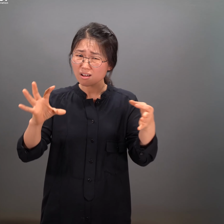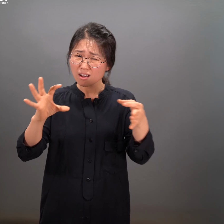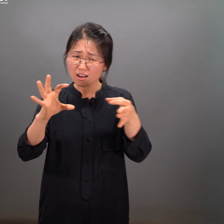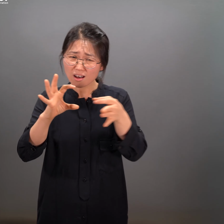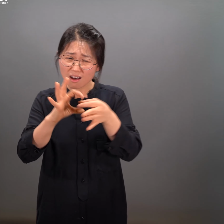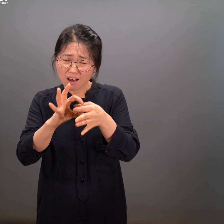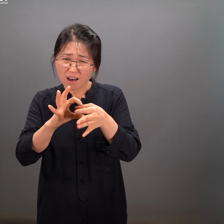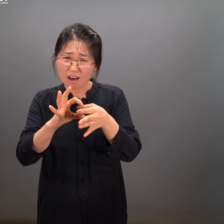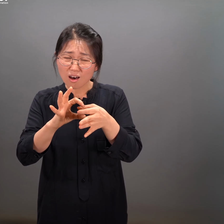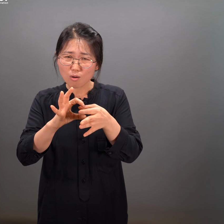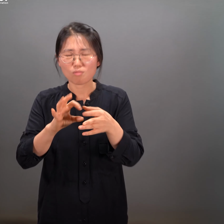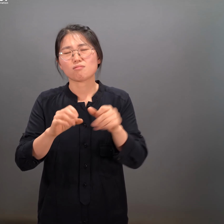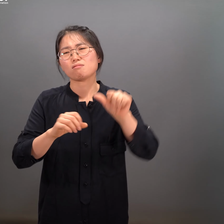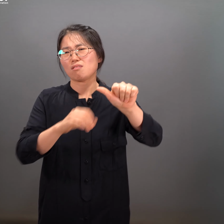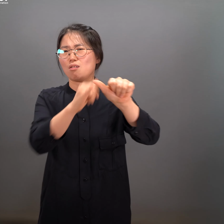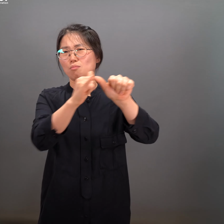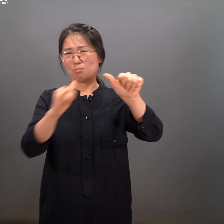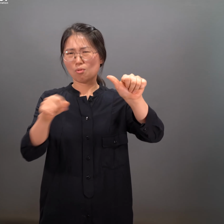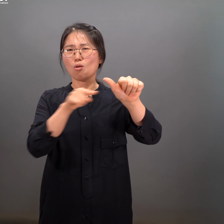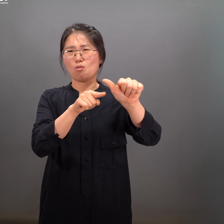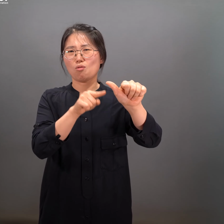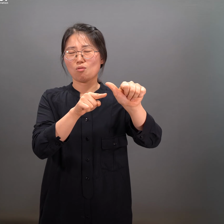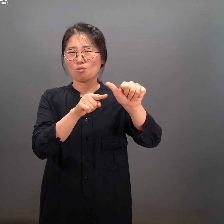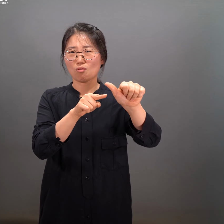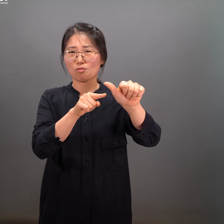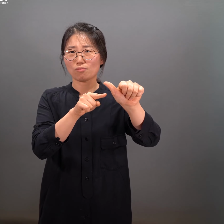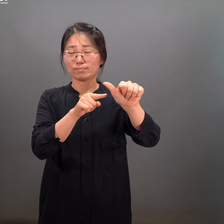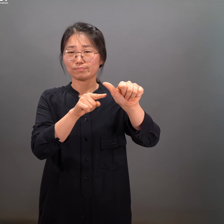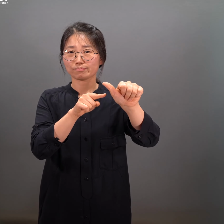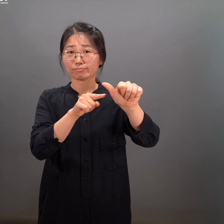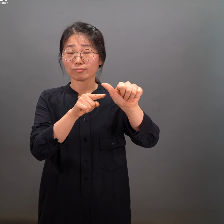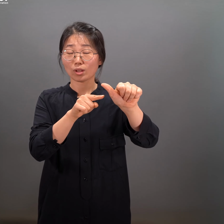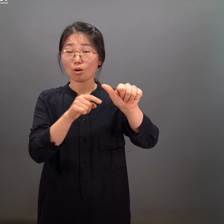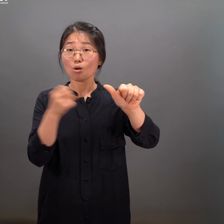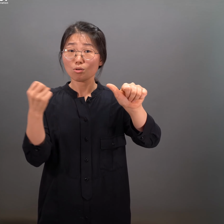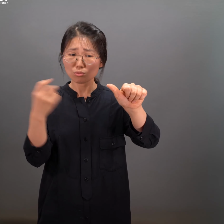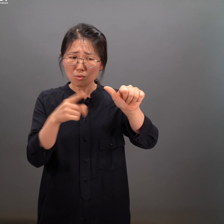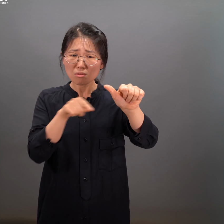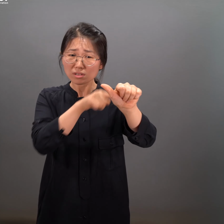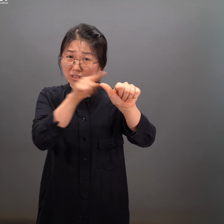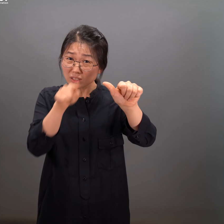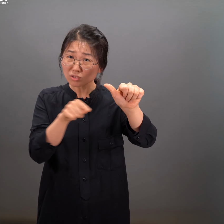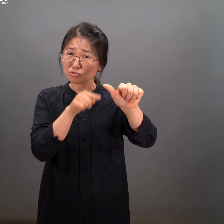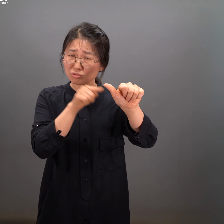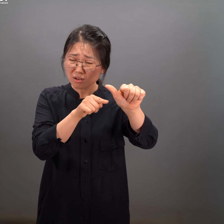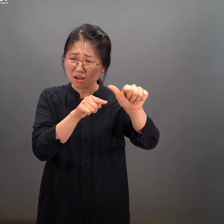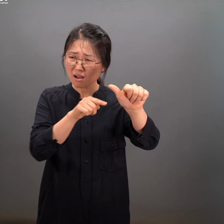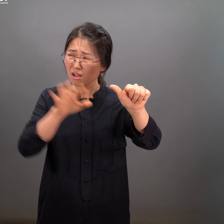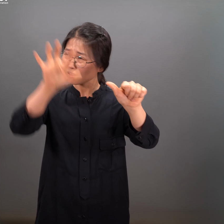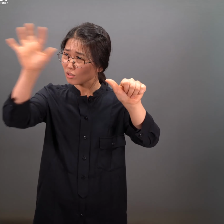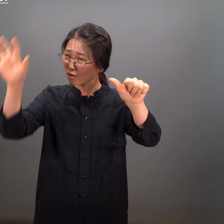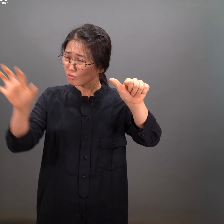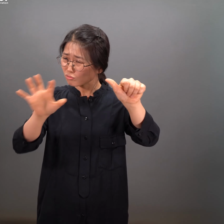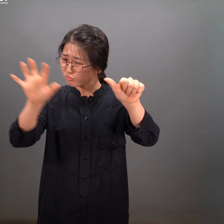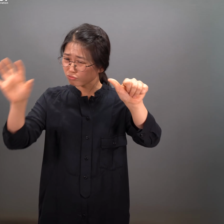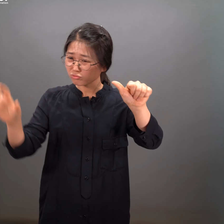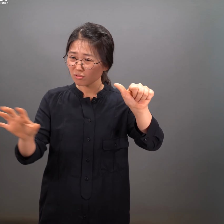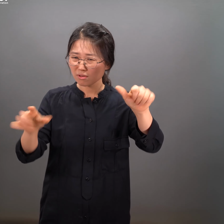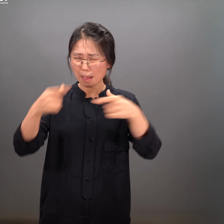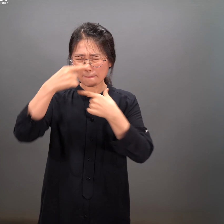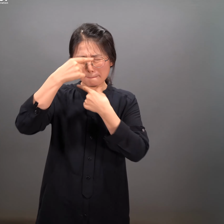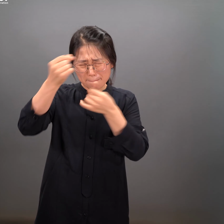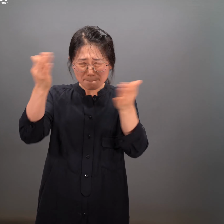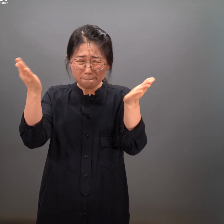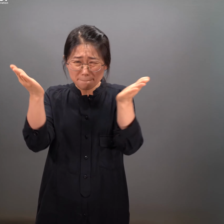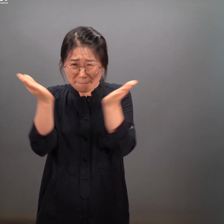있는 스토리를 갖고 있는 그 사사는요. 5명밖에 없고요. 그 중에서 가장